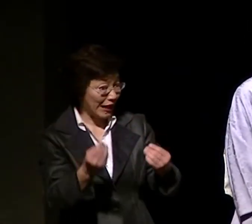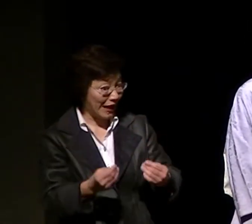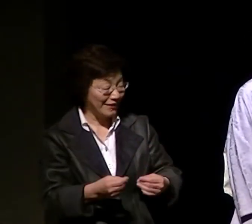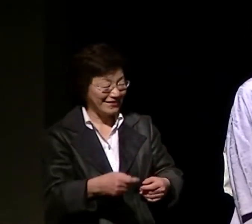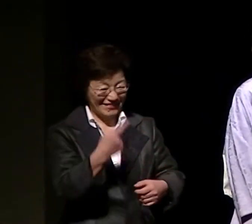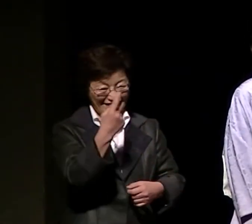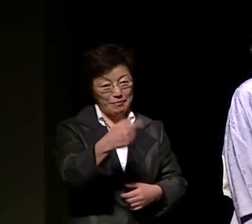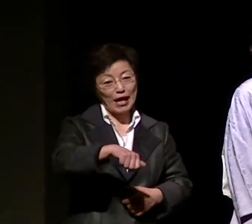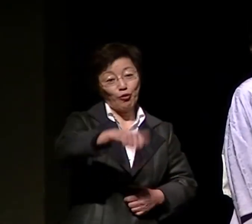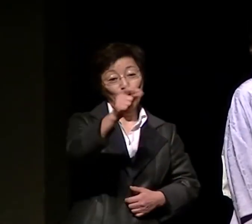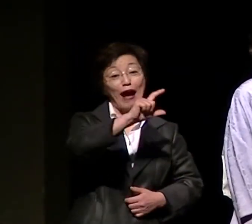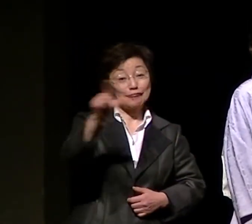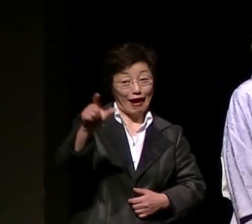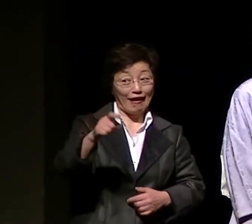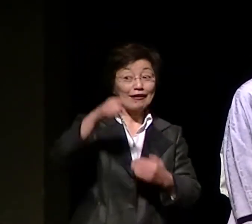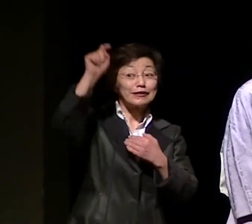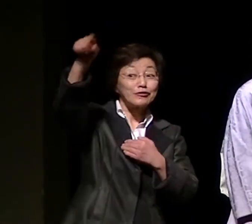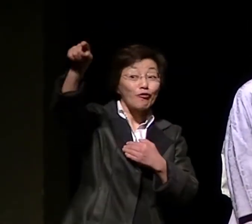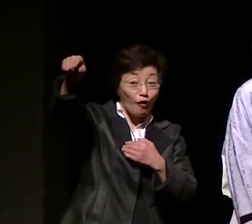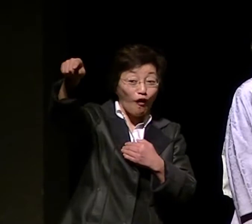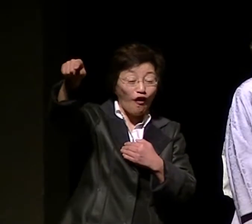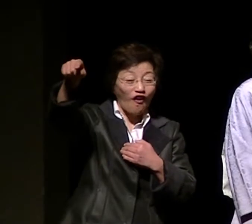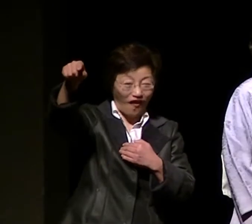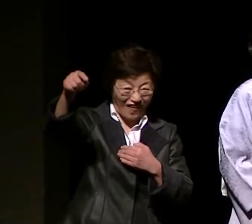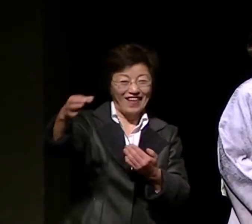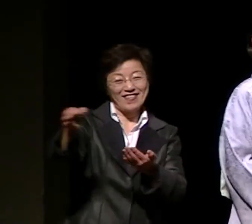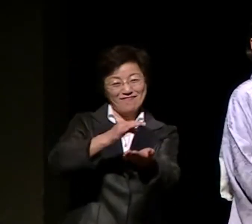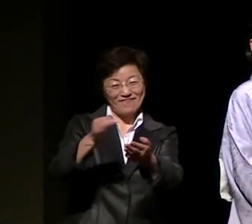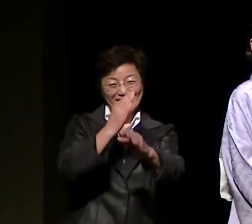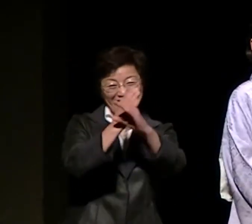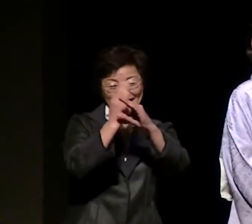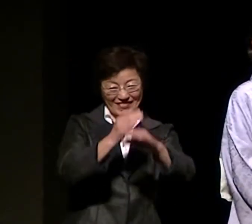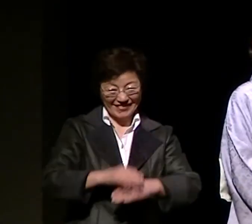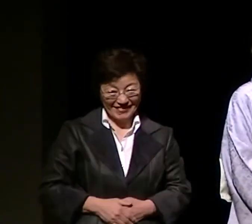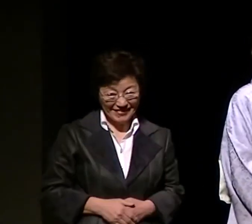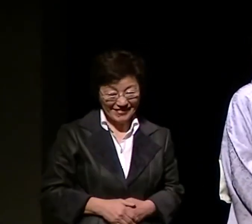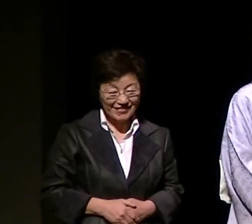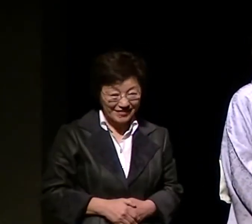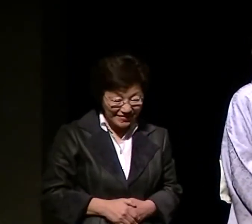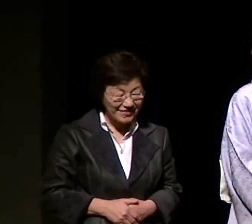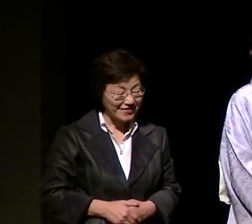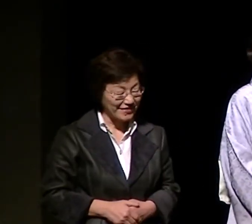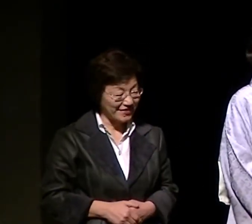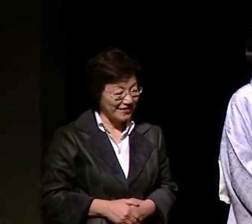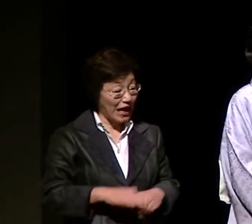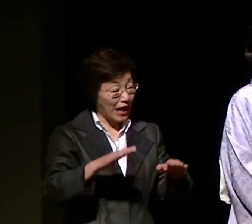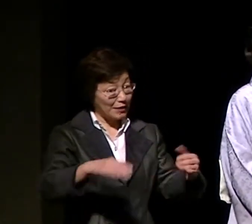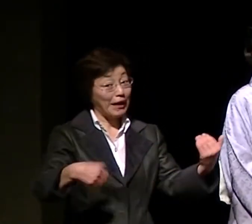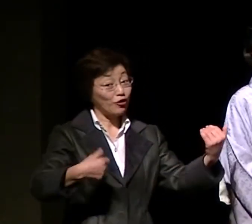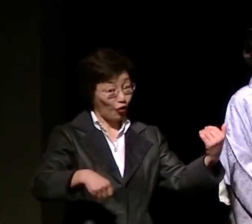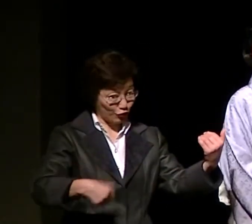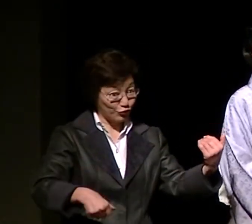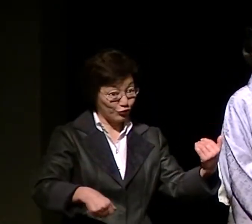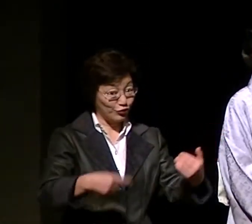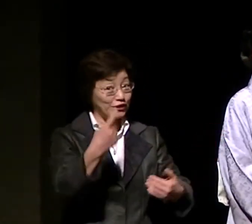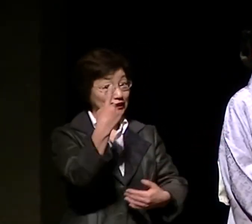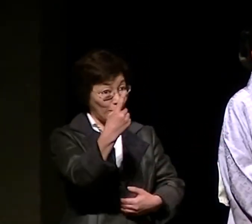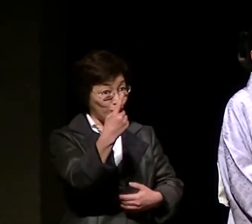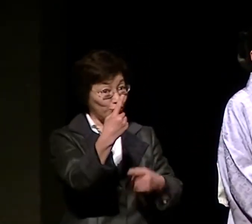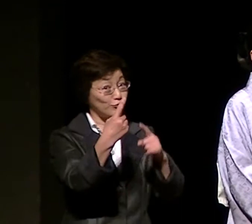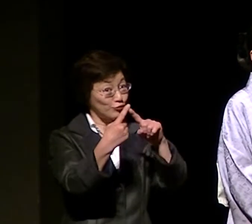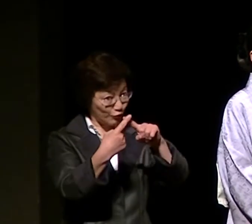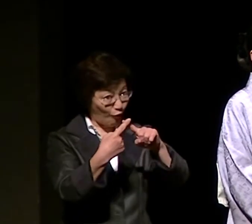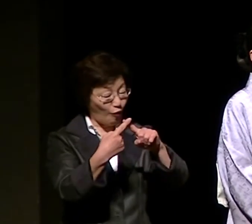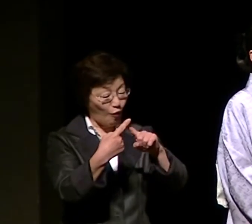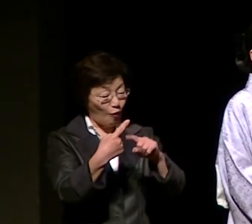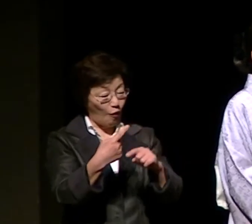て、外の物産展コーナーにて販売しております。今の曲1曲と僕